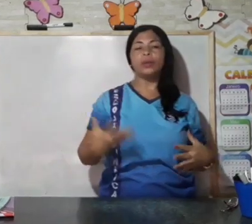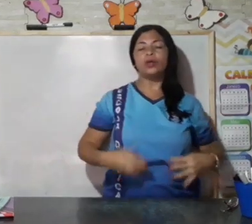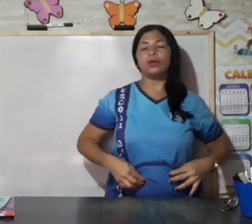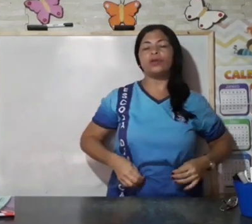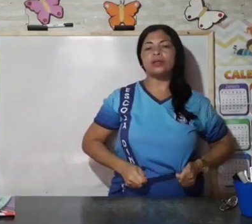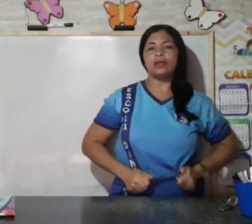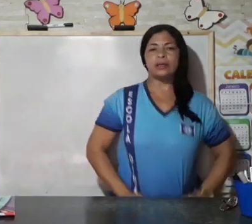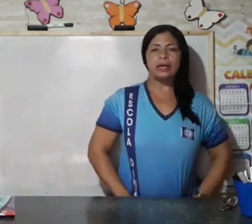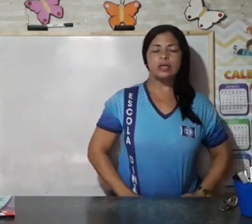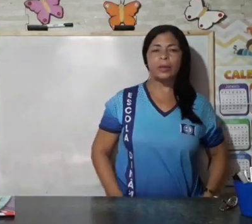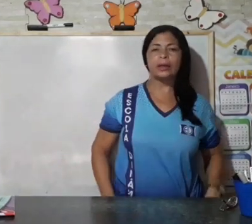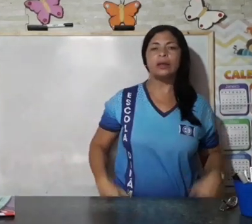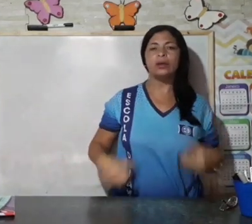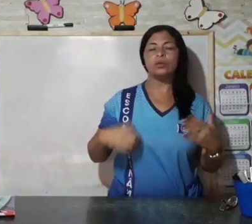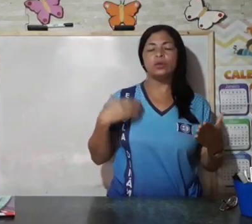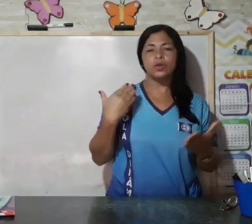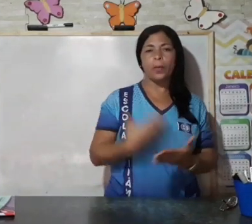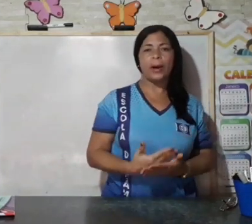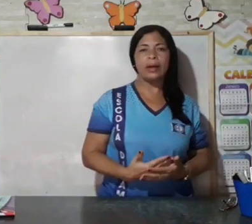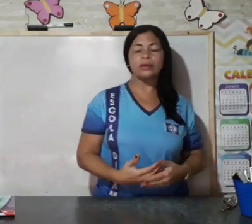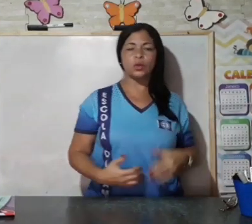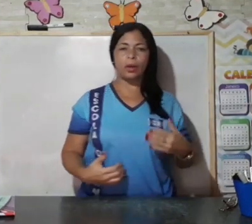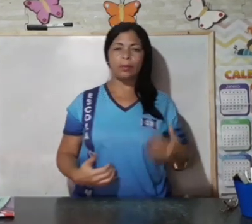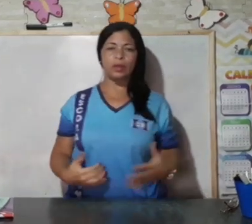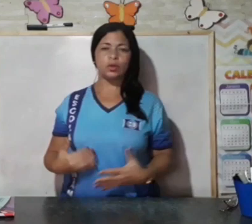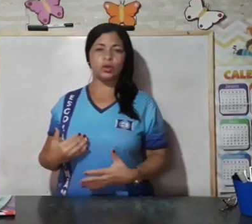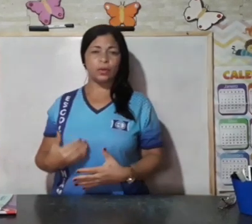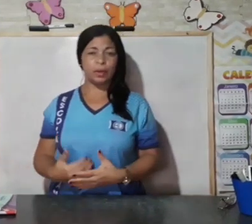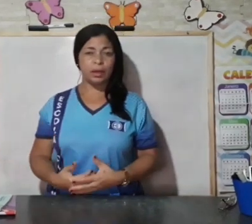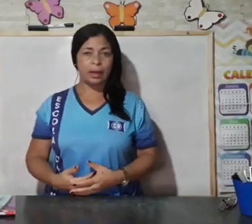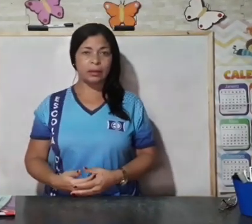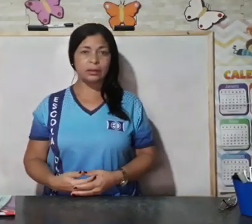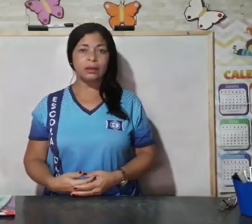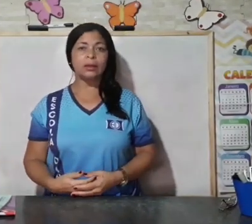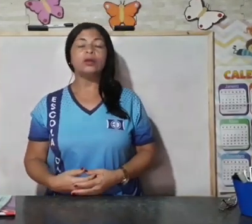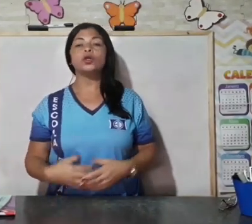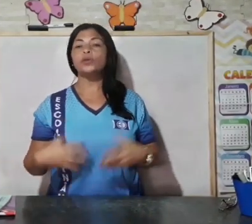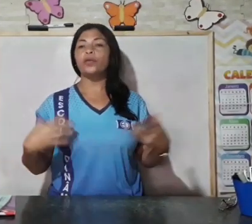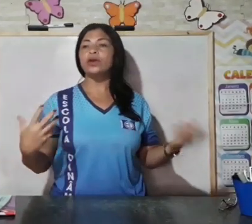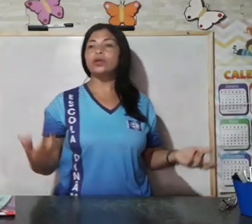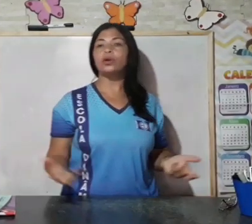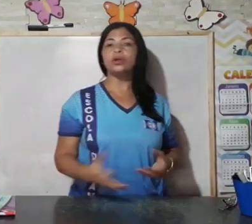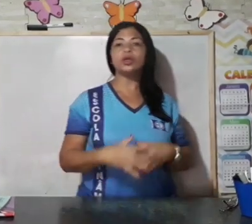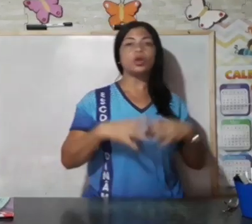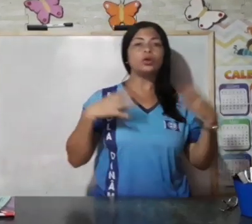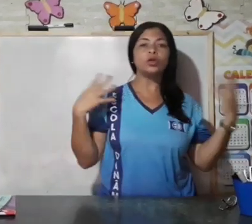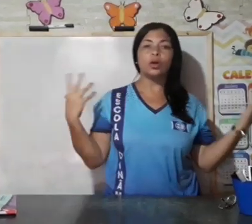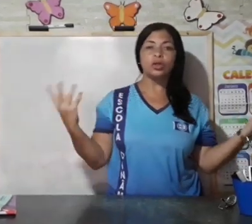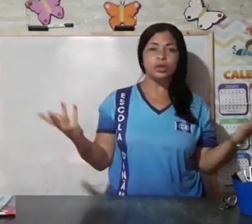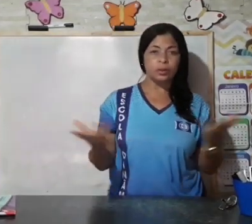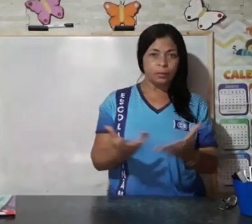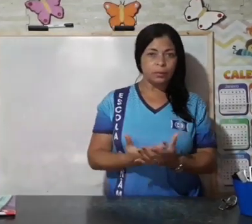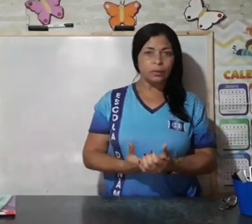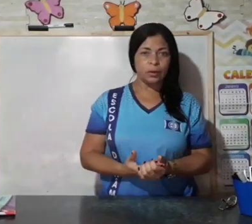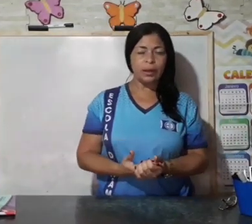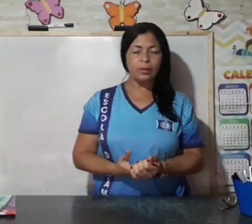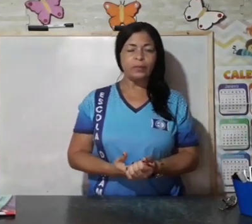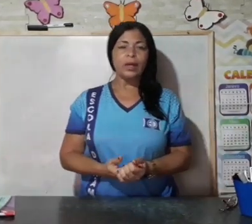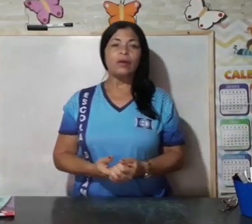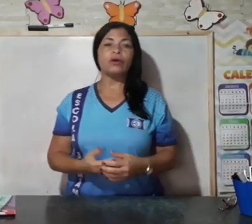momento que você está respeitando o seu pai, sua mãe, seus familiares, seus professores, todos nós, não é?